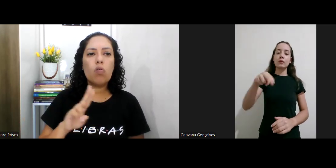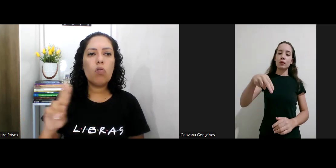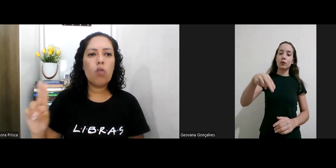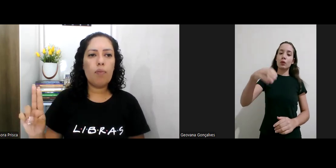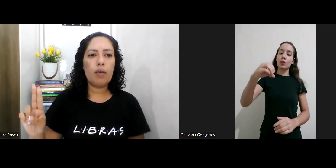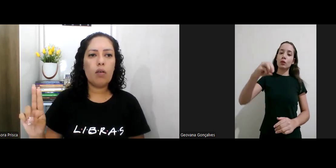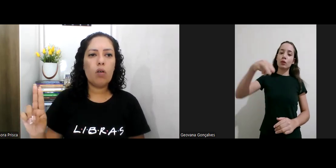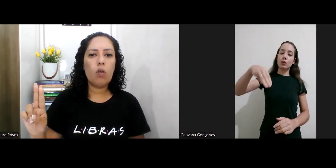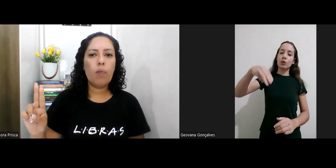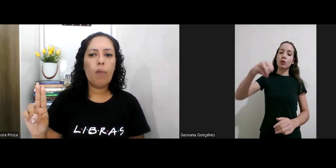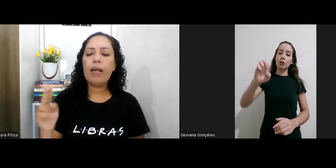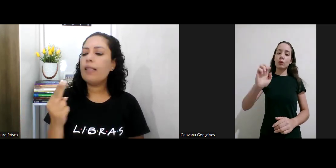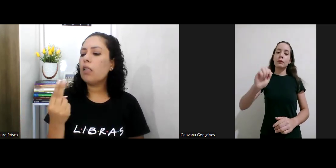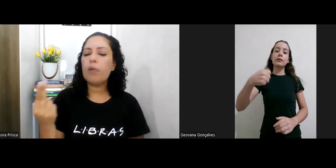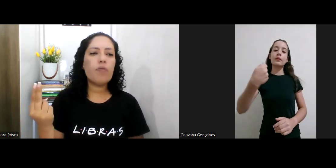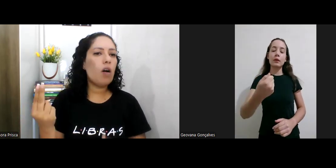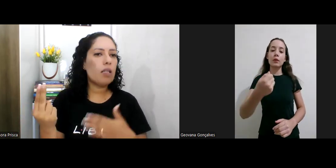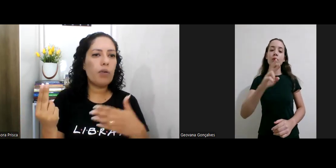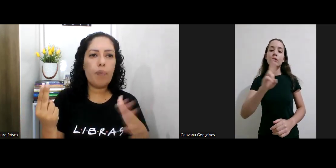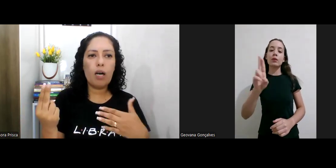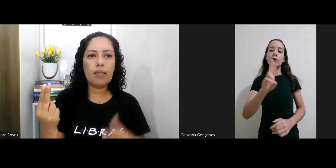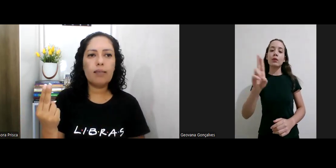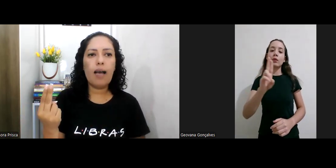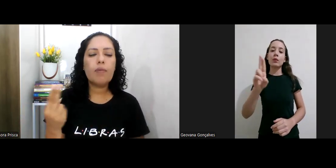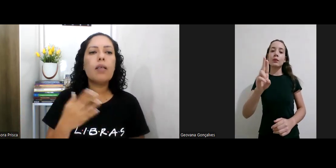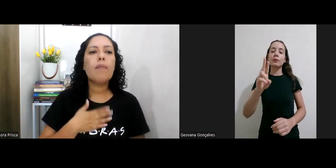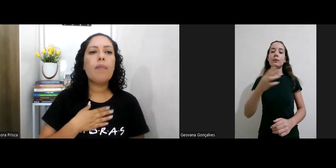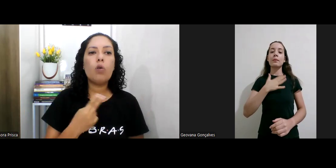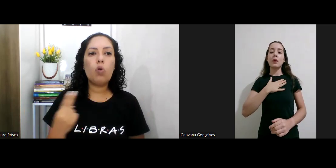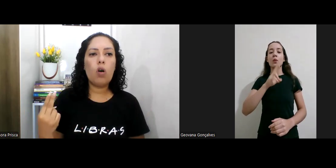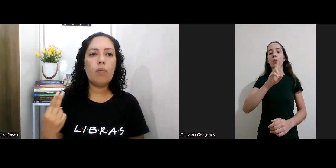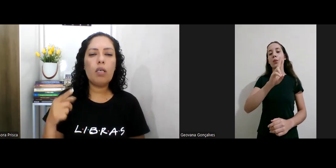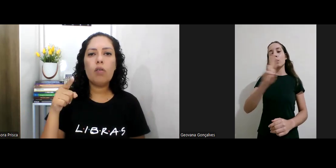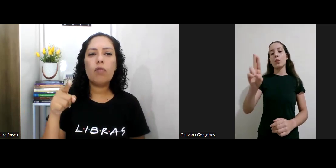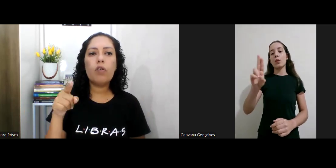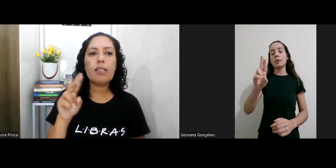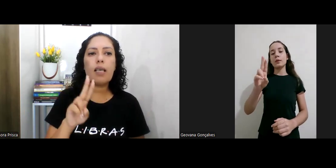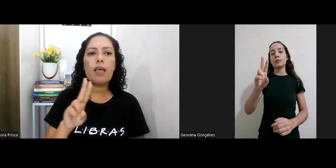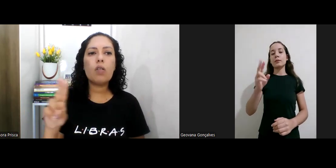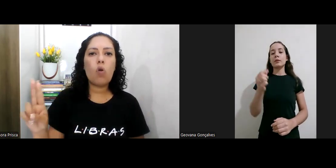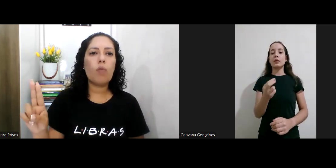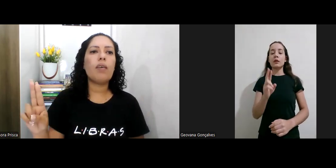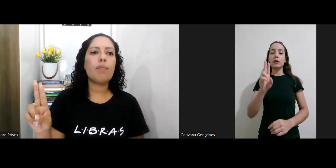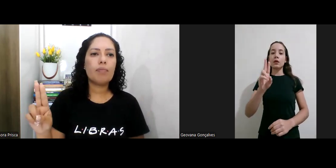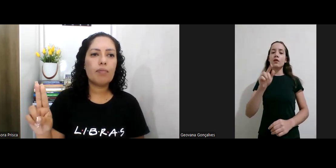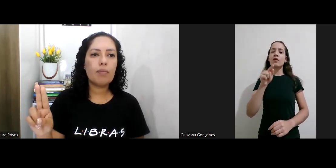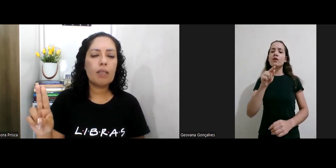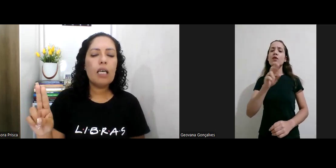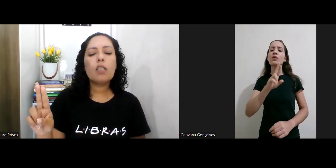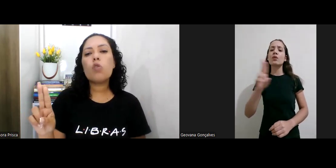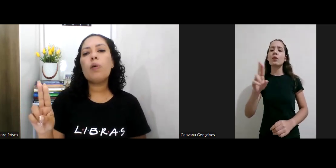Meu nome. Para dentro ou para fora, não importa, tá? Meu nome, você